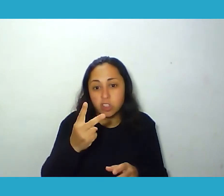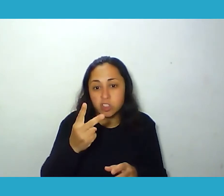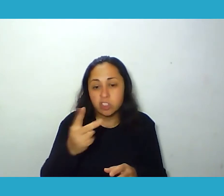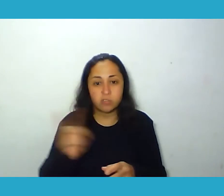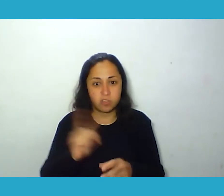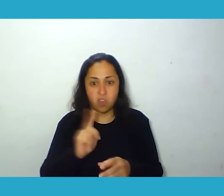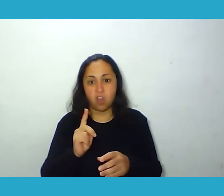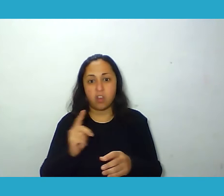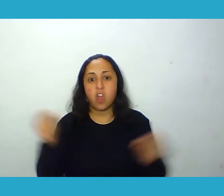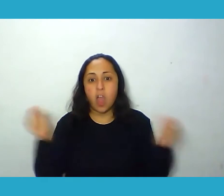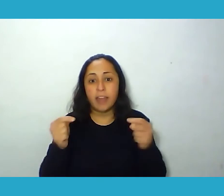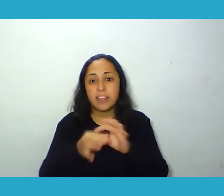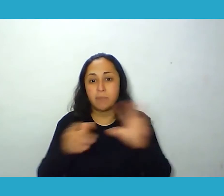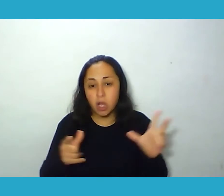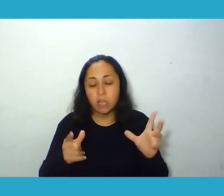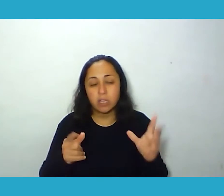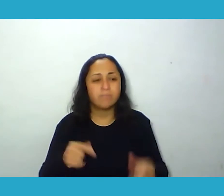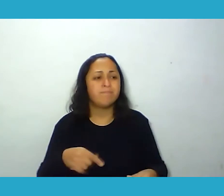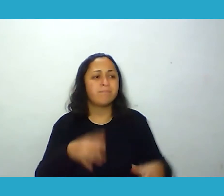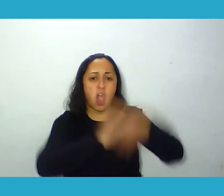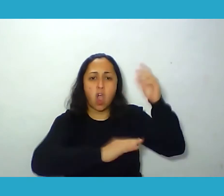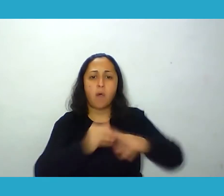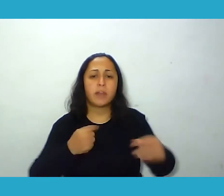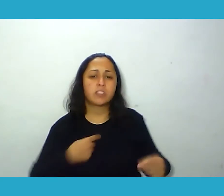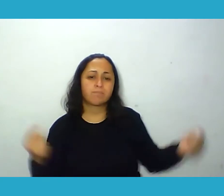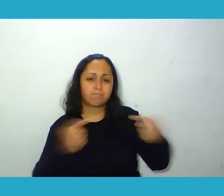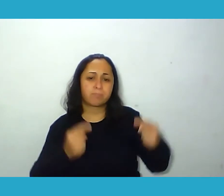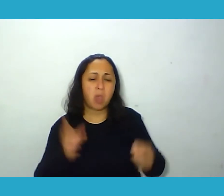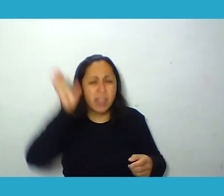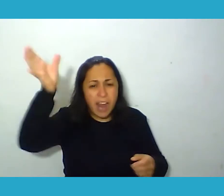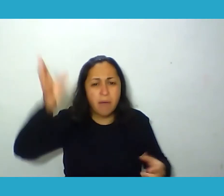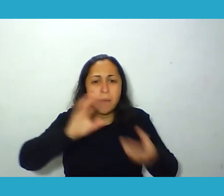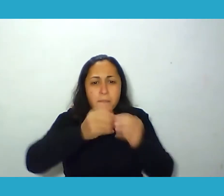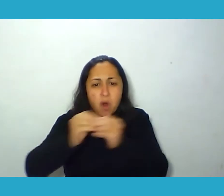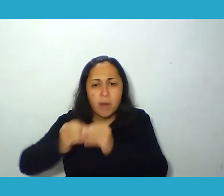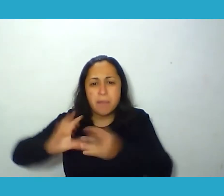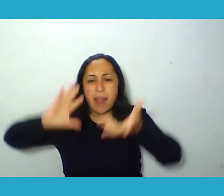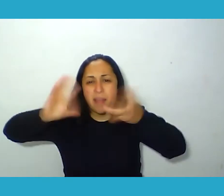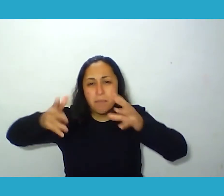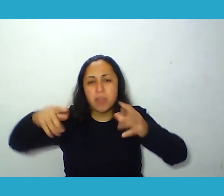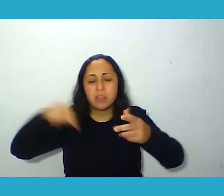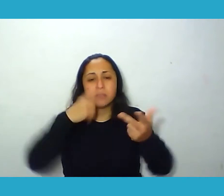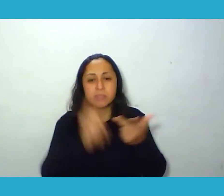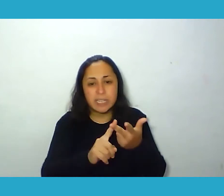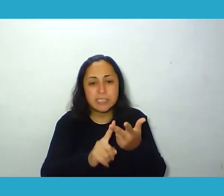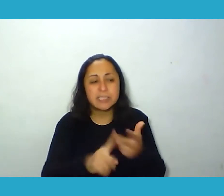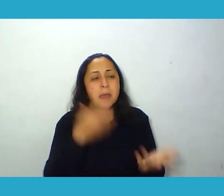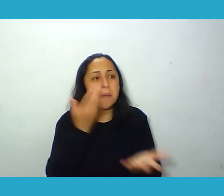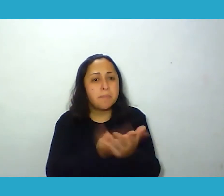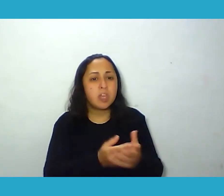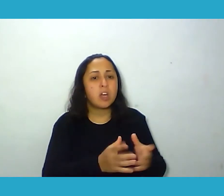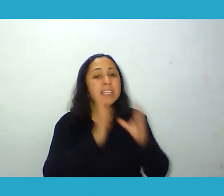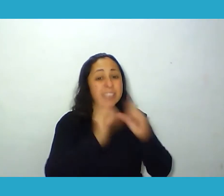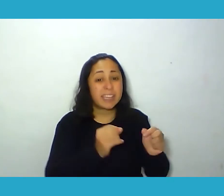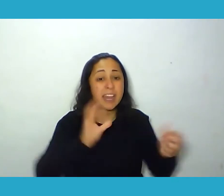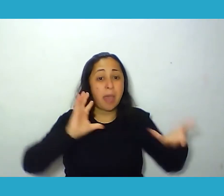antidemocrática. 2. Se opone a esta obra porque agravaría problemas, produciendo daños irreversibles al ambiente. 3. Solicita que la Secretaría de